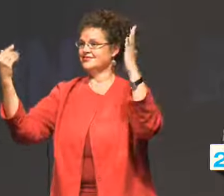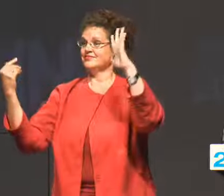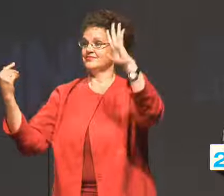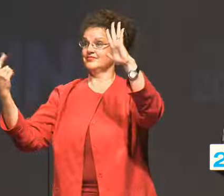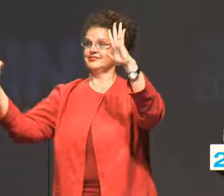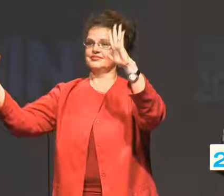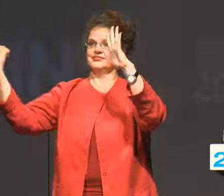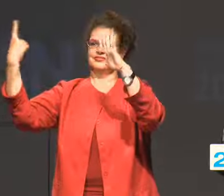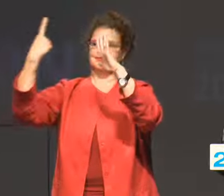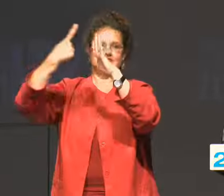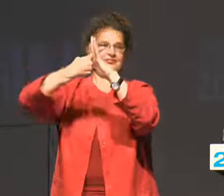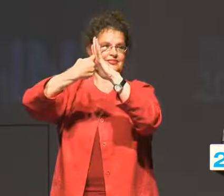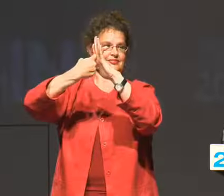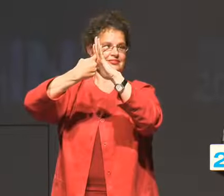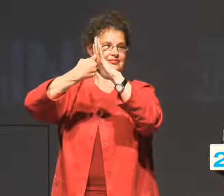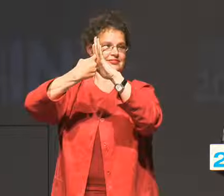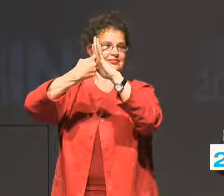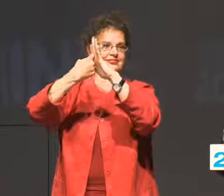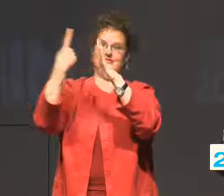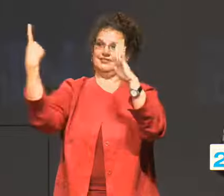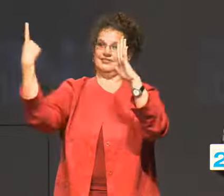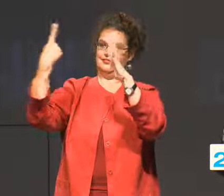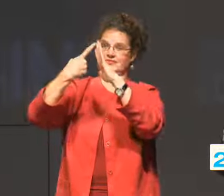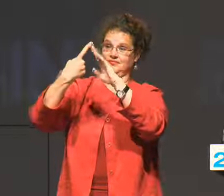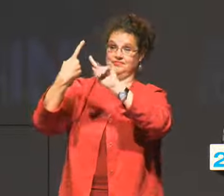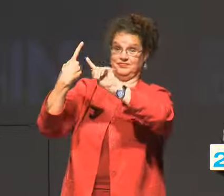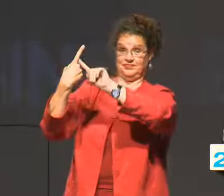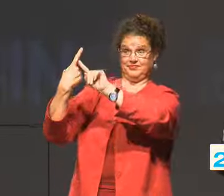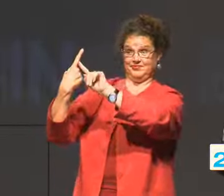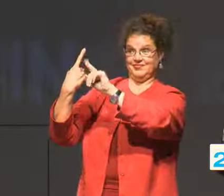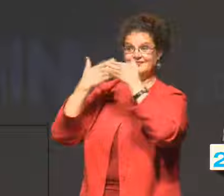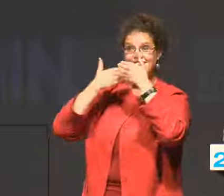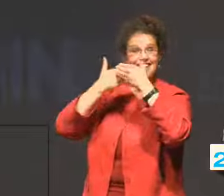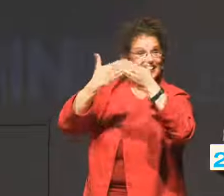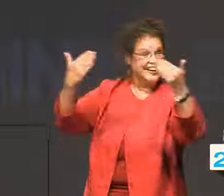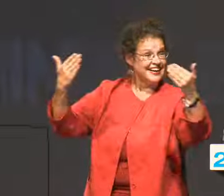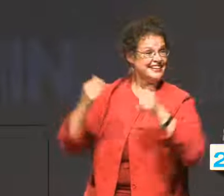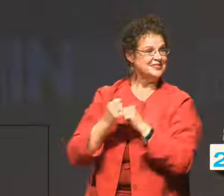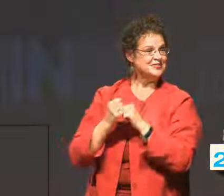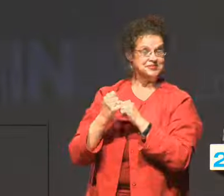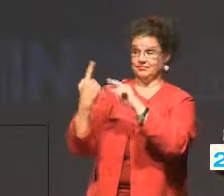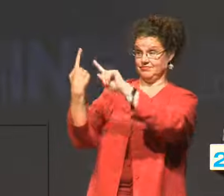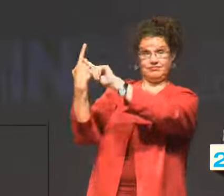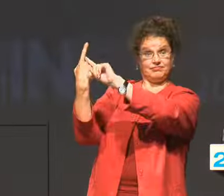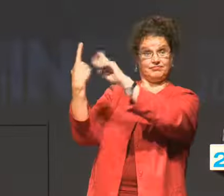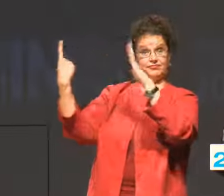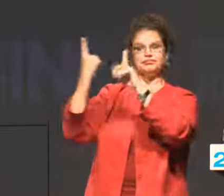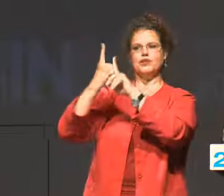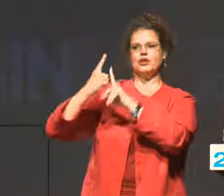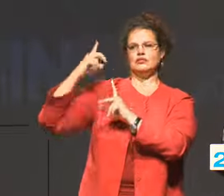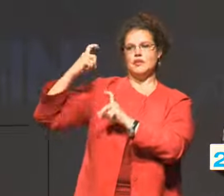Ja, ich bitte Sie nachzuahmen, die Integration einer einzelnen Person, die Inklusion einer einzelnen Person.